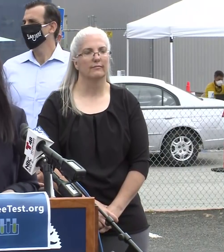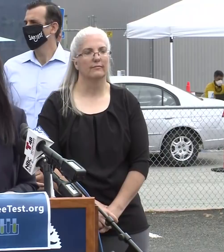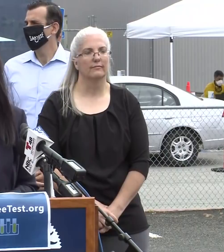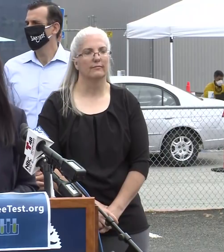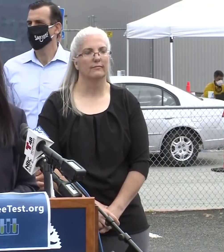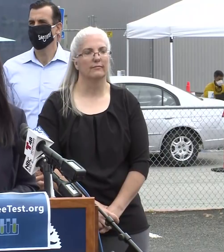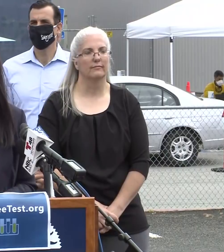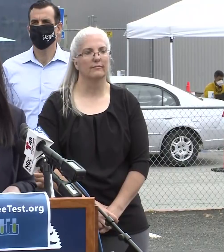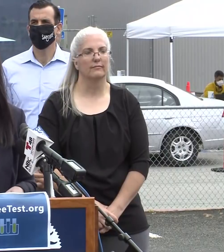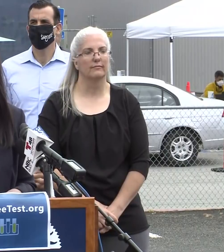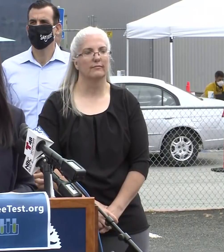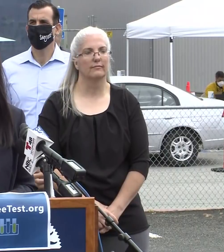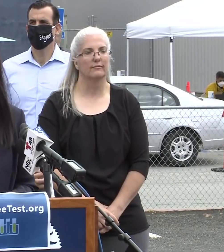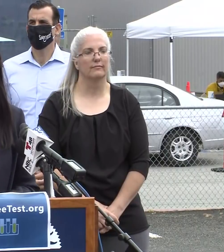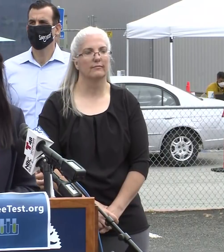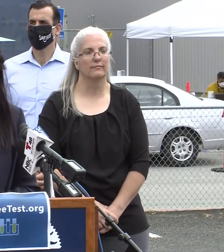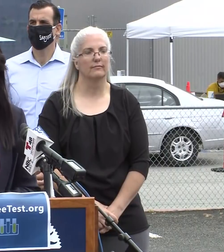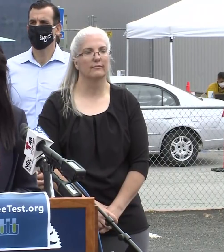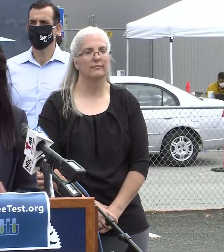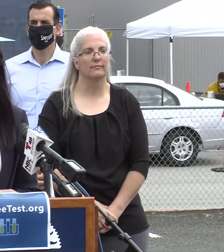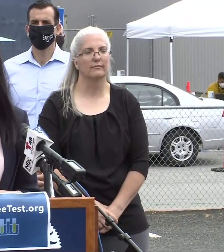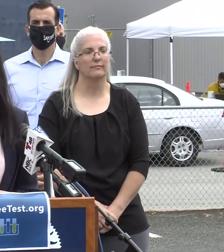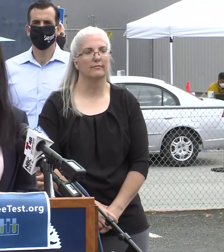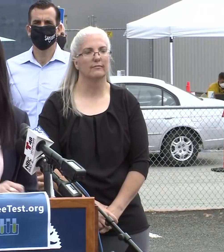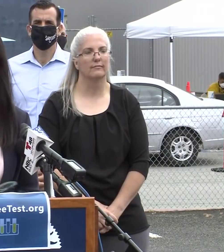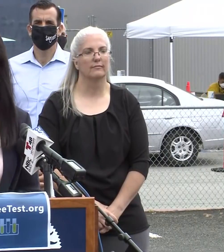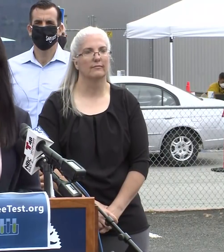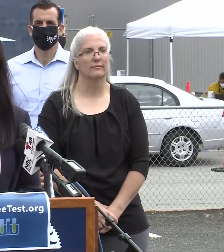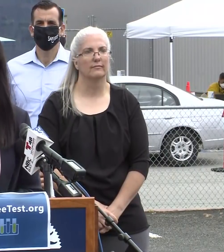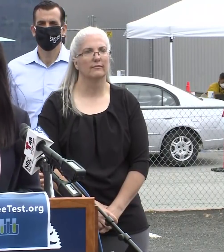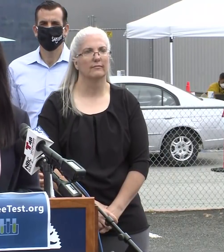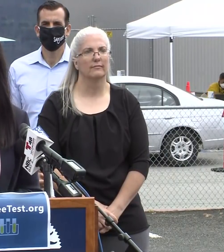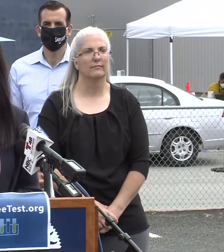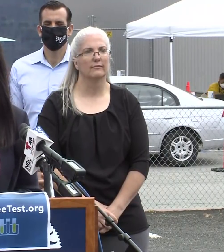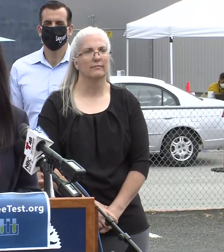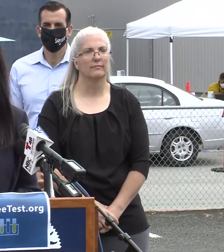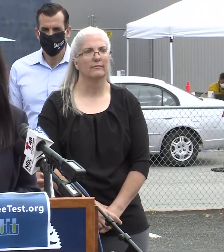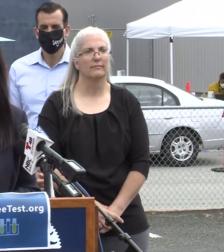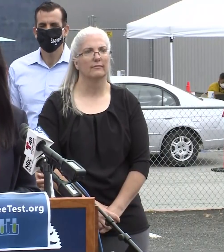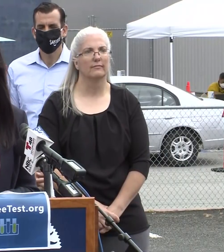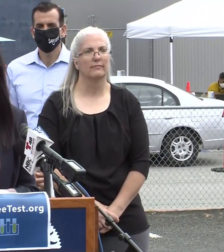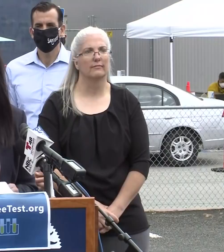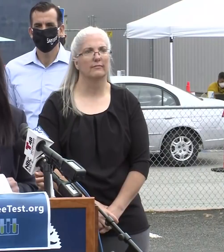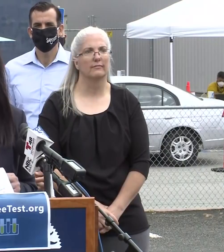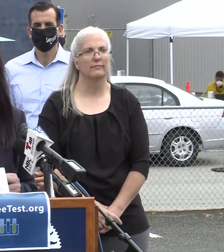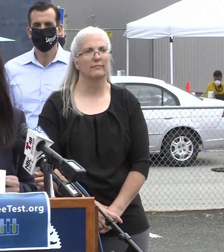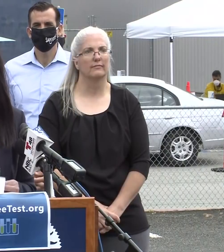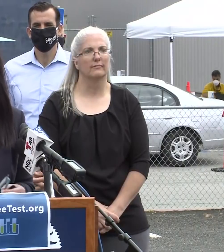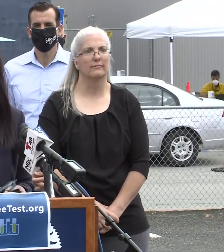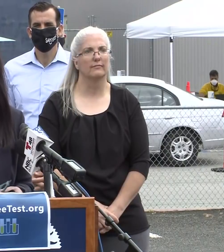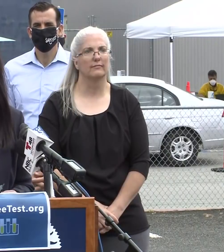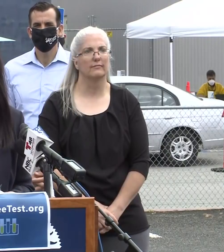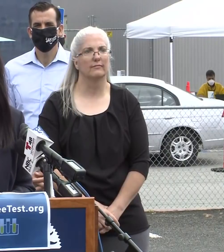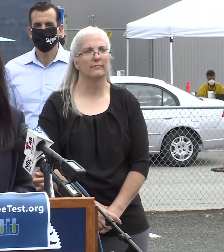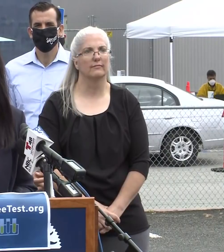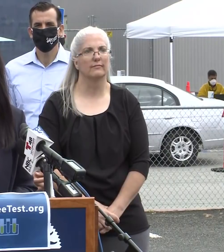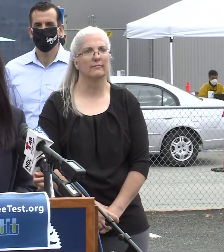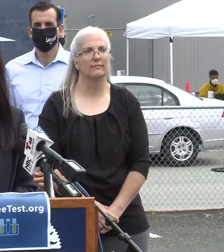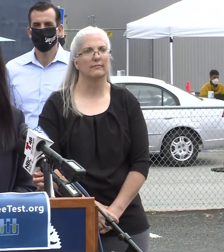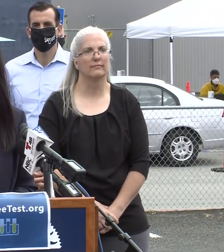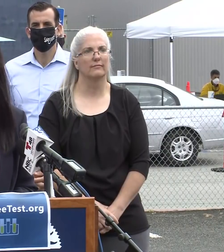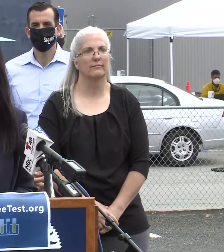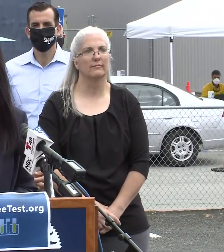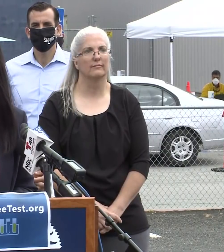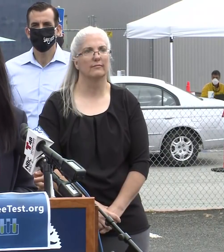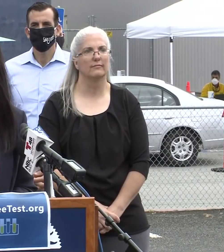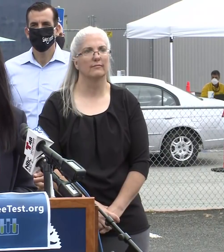claro, pues todo al equipo de la ciudad y del condado por la coordinación que se está haciendo aquí. Es una maravilla, y tenemos que hacer